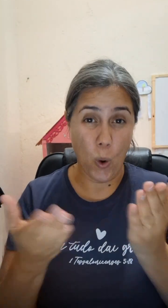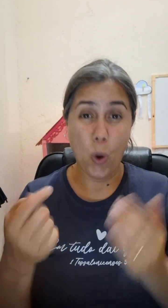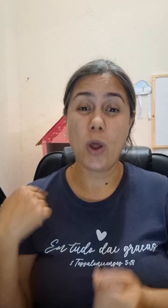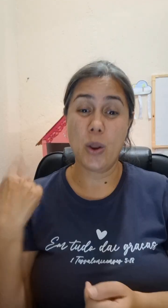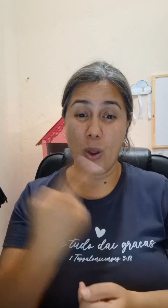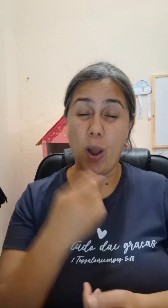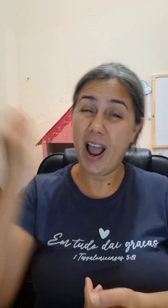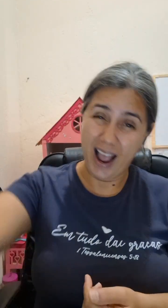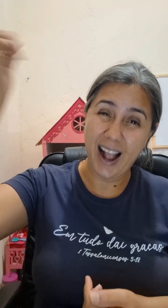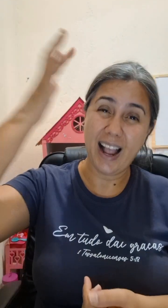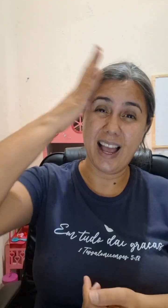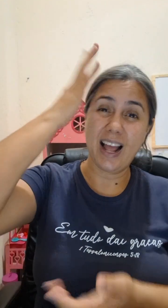a lei com perfeição.